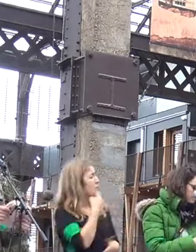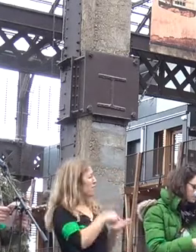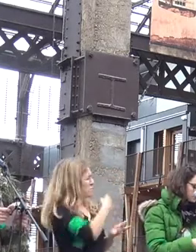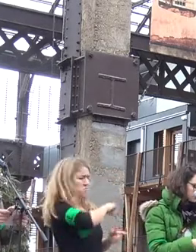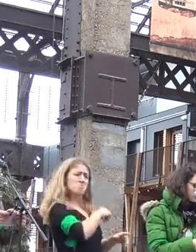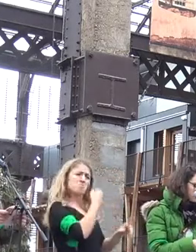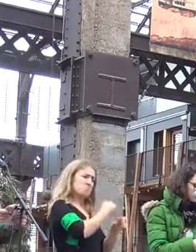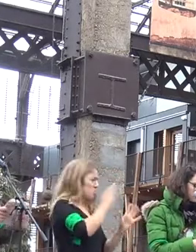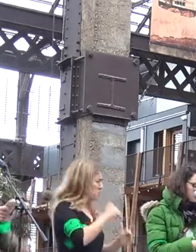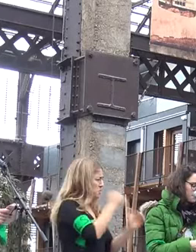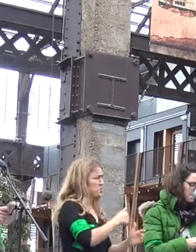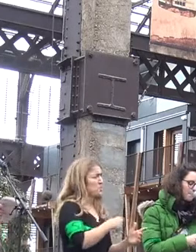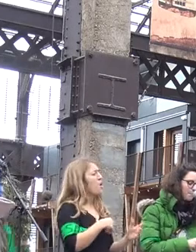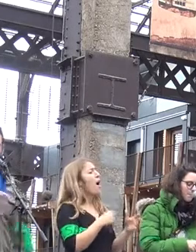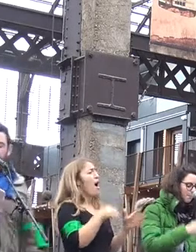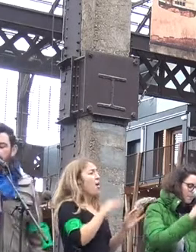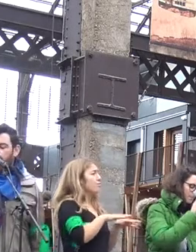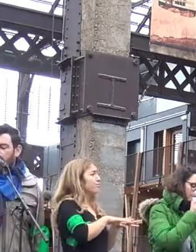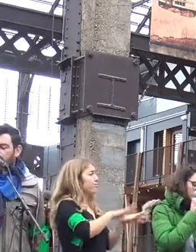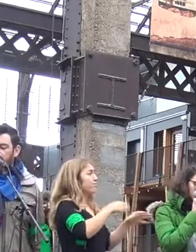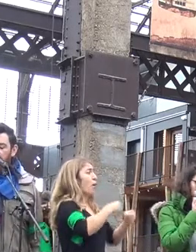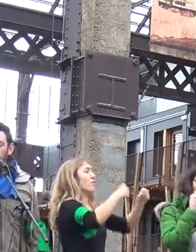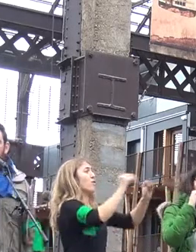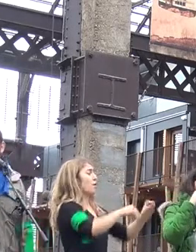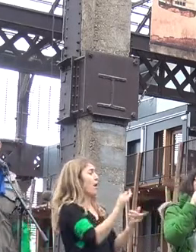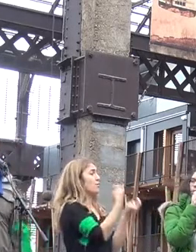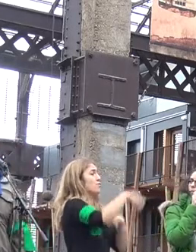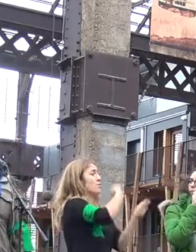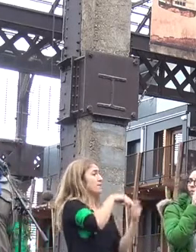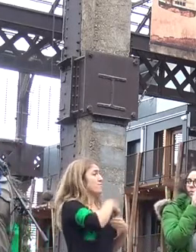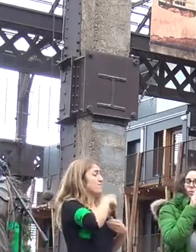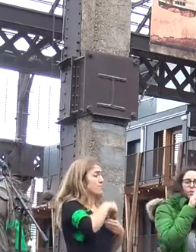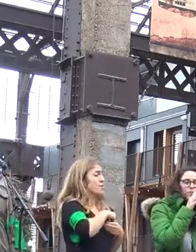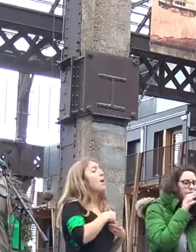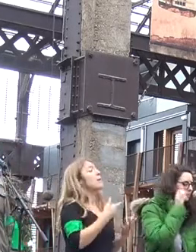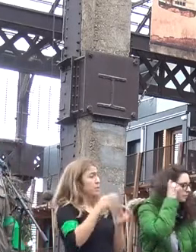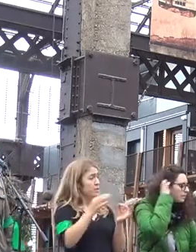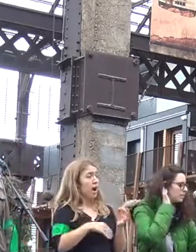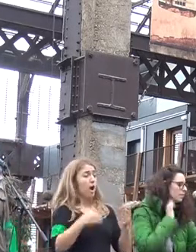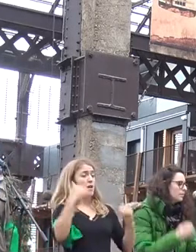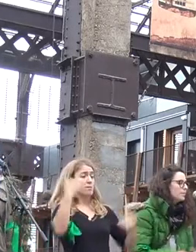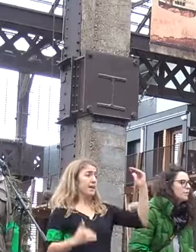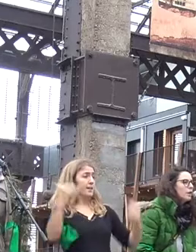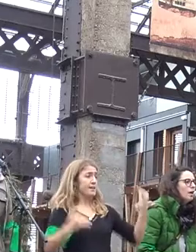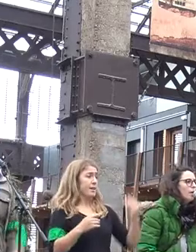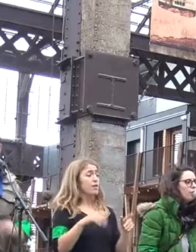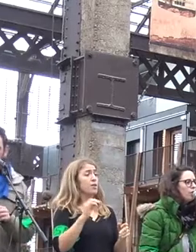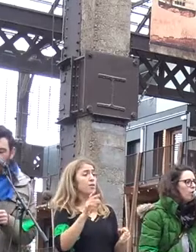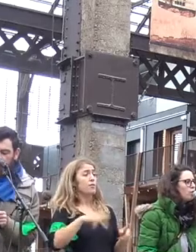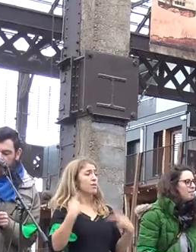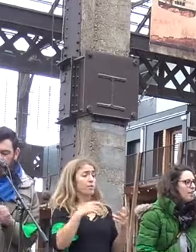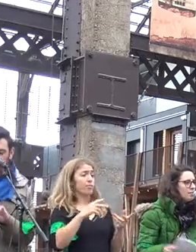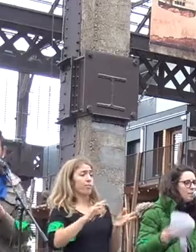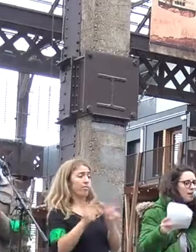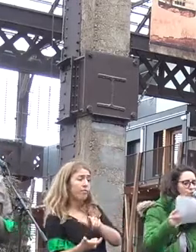s'acharner à promouvoir la croissance et le profit court-termiste à tout prix, qui ne fait qu'amplifier les inégalités et détruire notre habitat à tous. Pourtant,